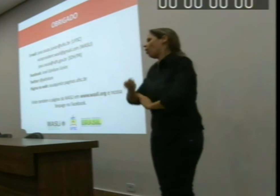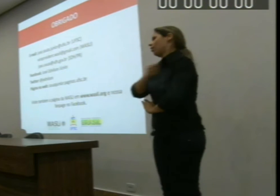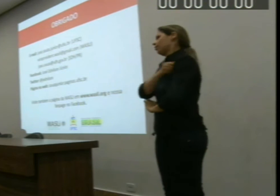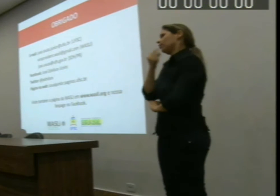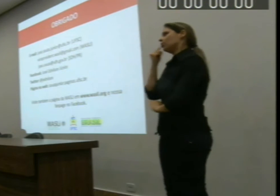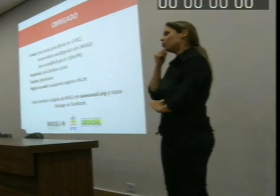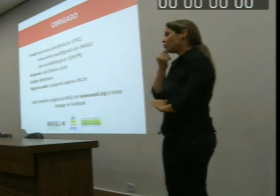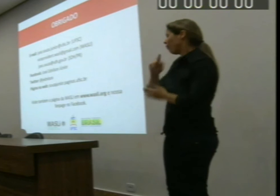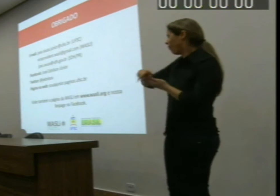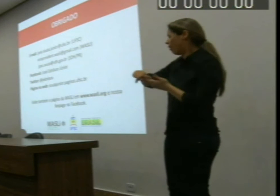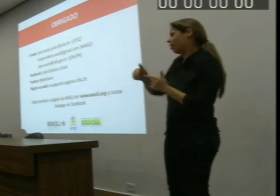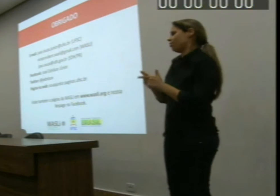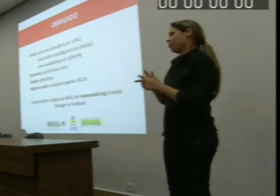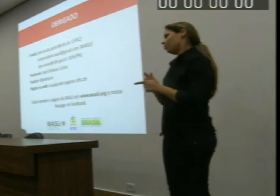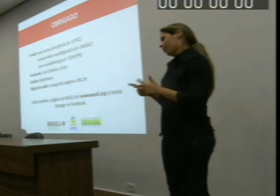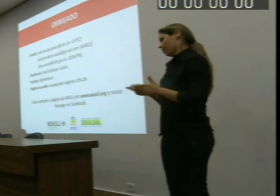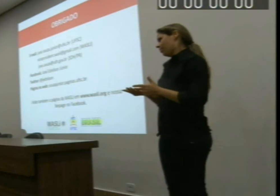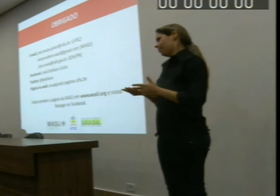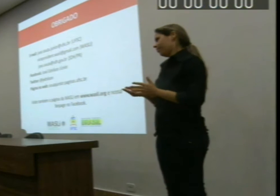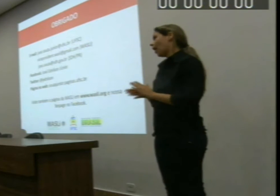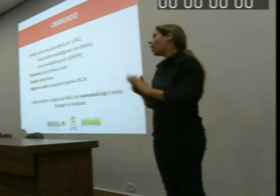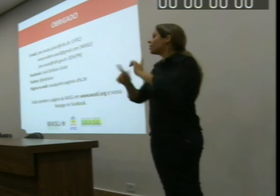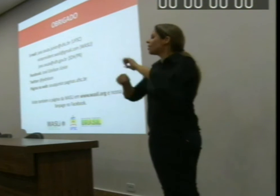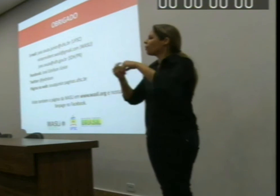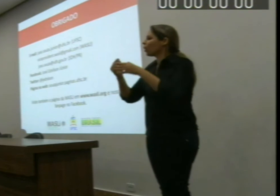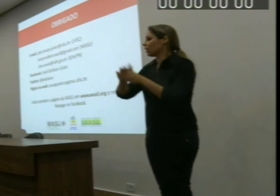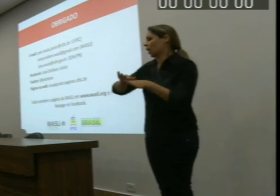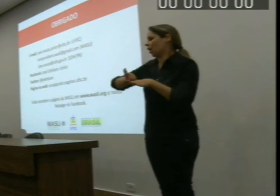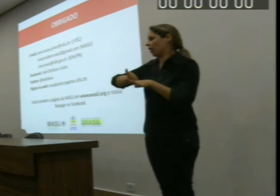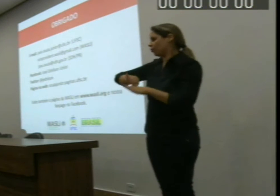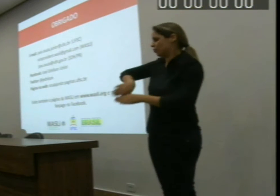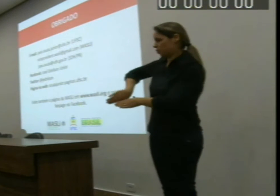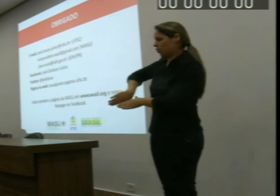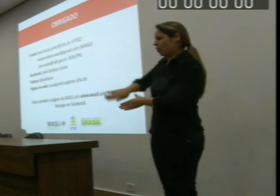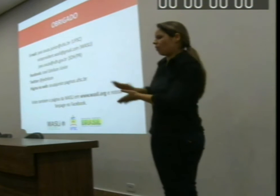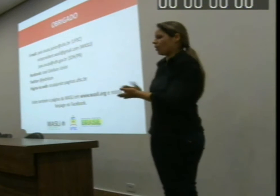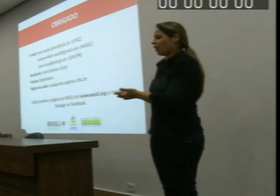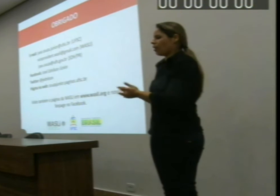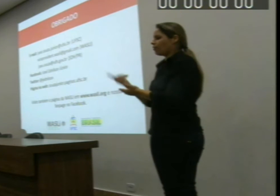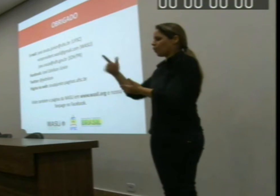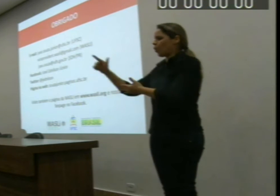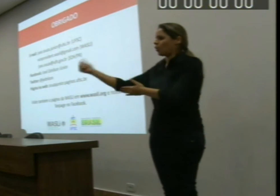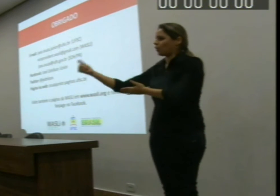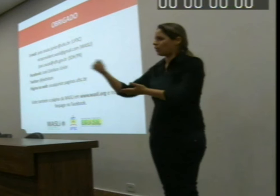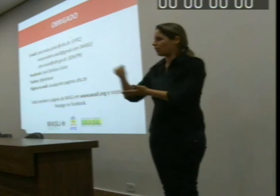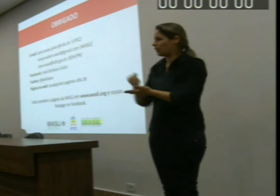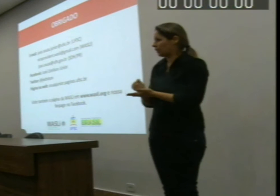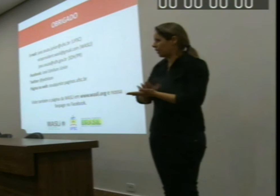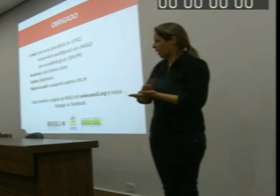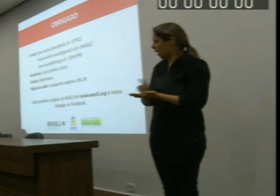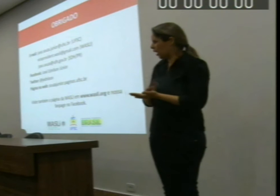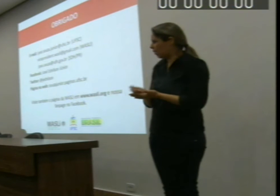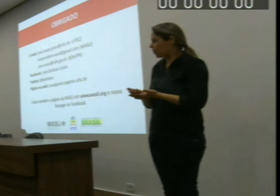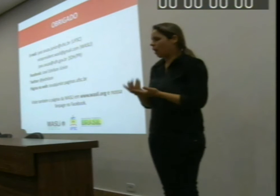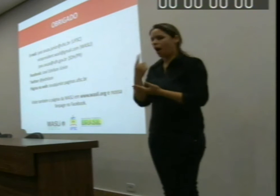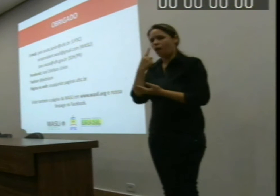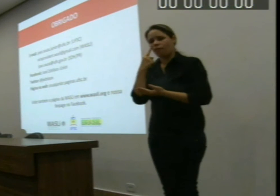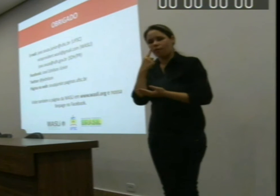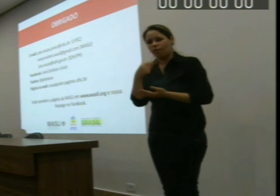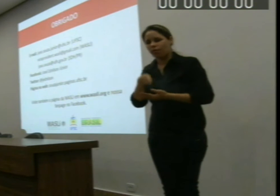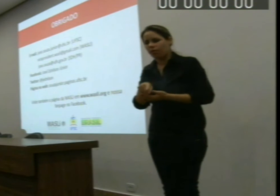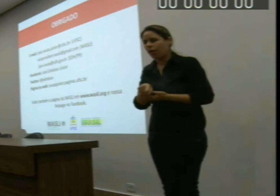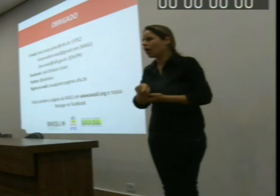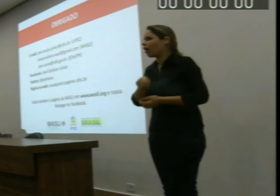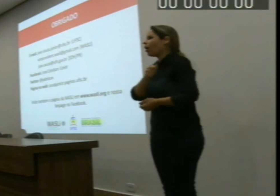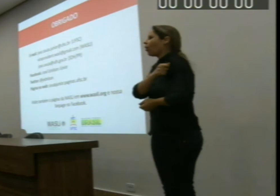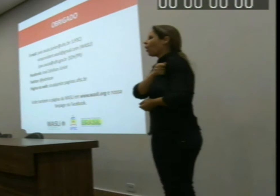fazer novas pras com ela aa não sabia nada e aí quando foi passar isso para mãe mãe não aceitou que a